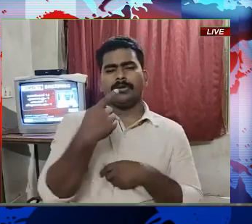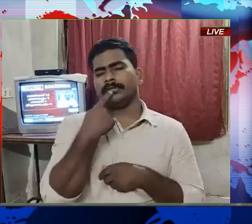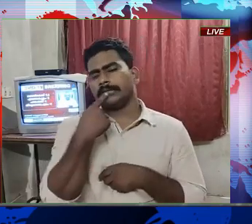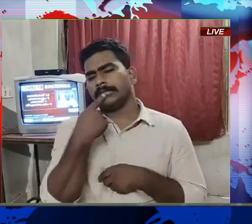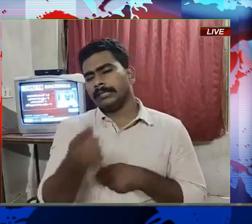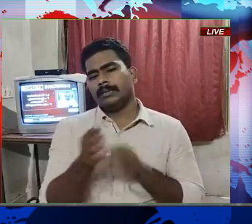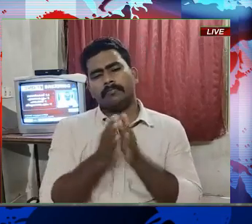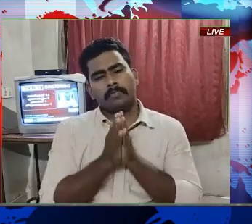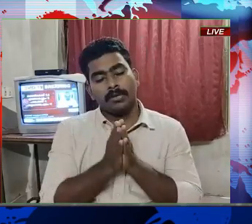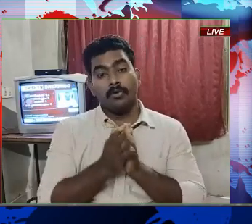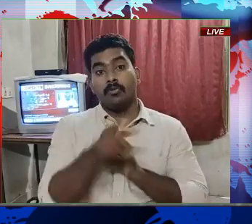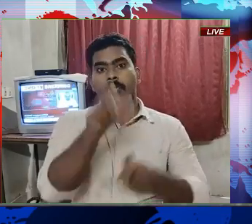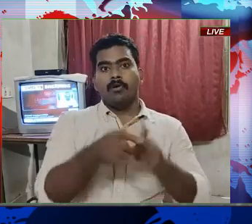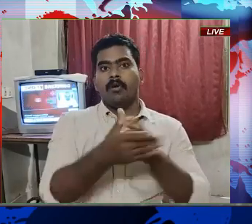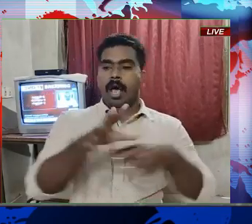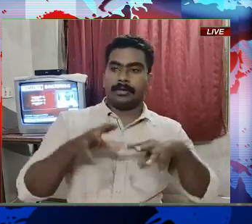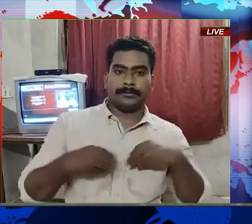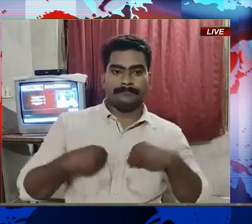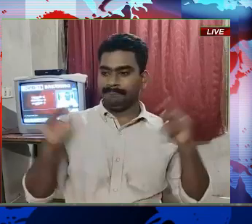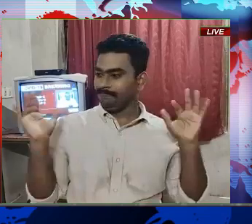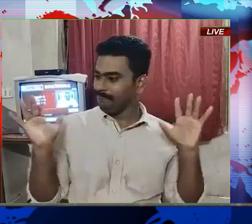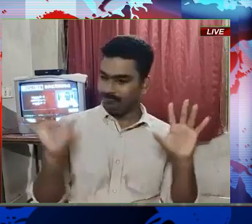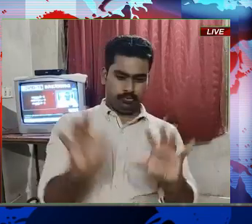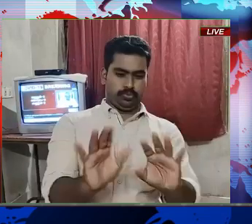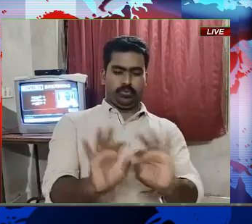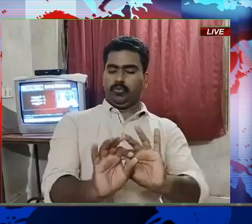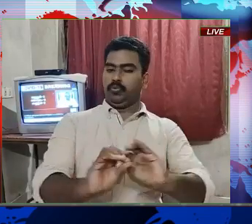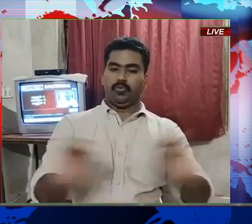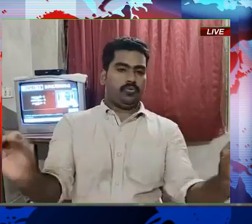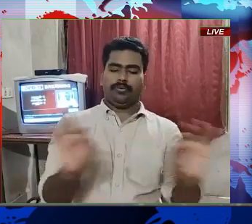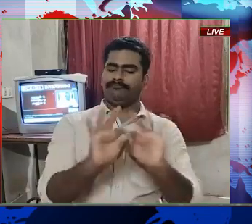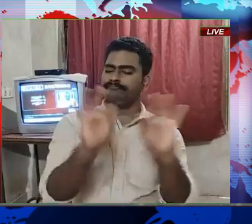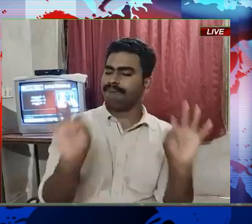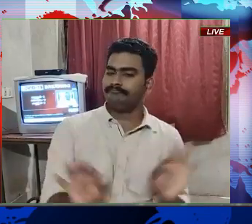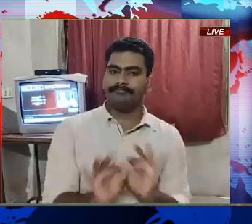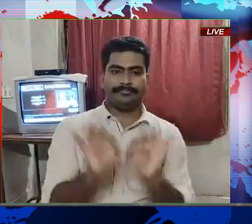പ്രചരണം ചിലർ അടിച്ചുവിടുന്നതായി കാണുന്നുണ്ട്.